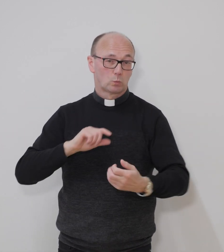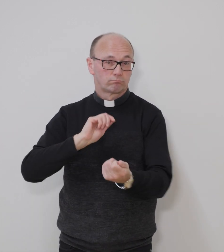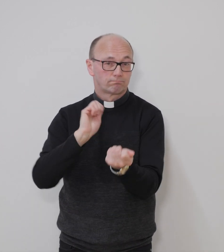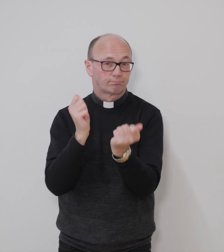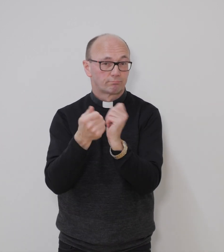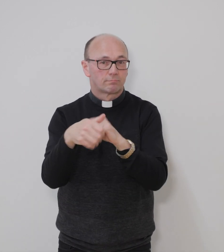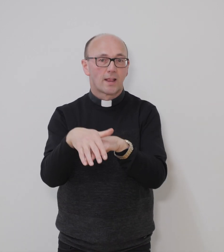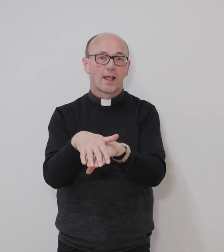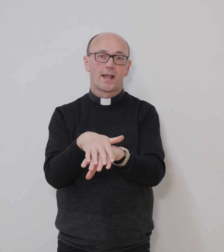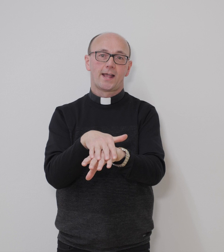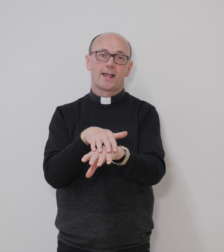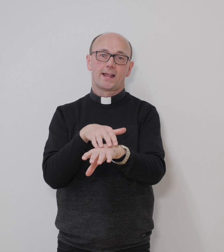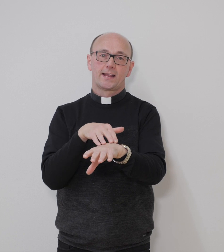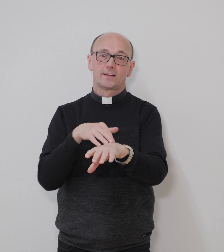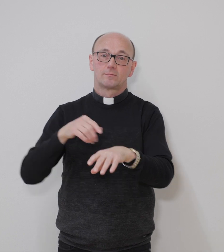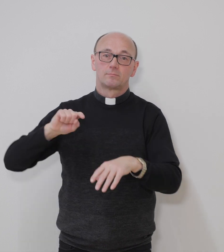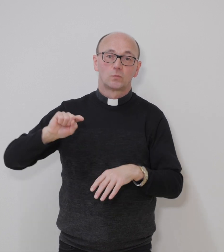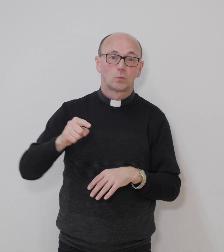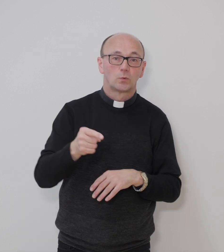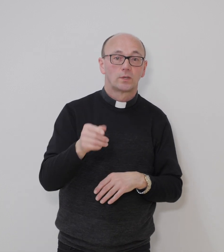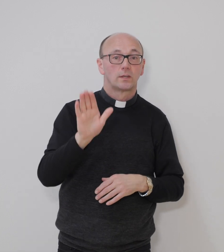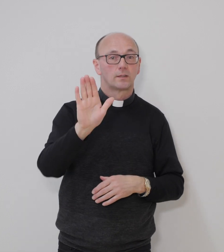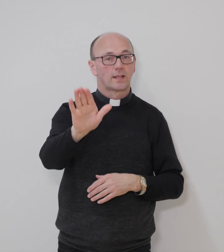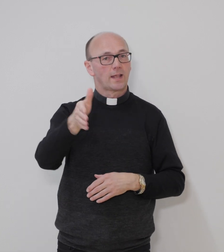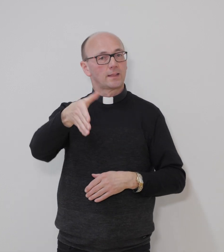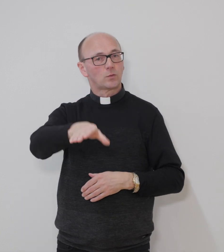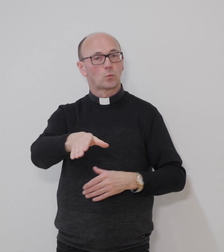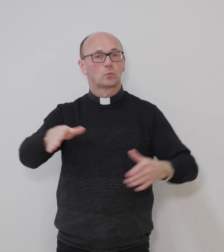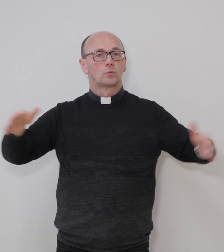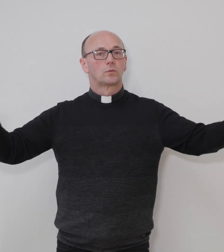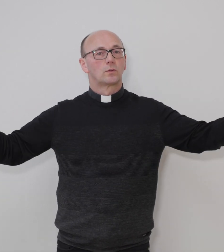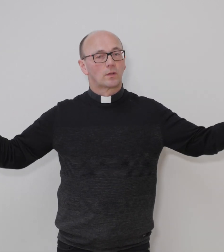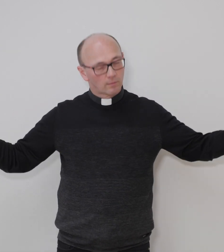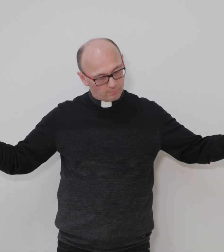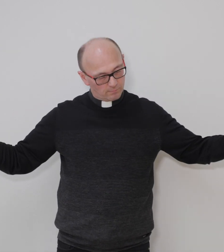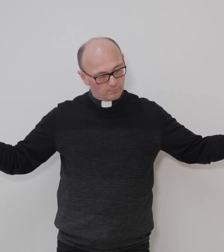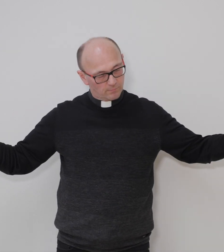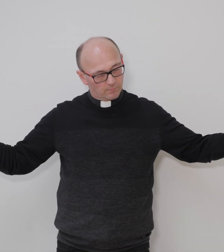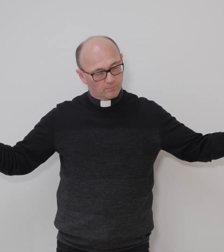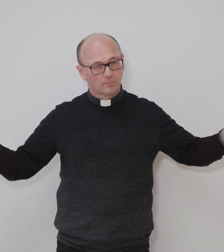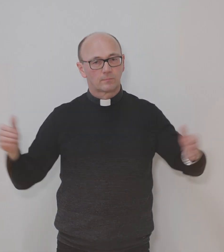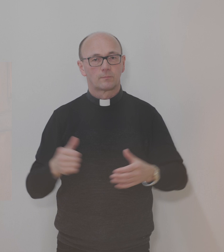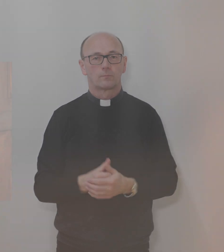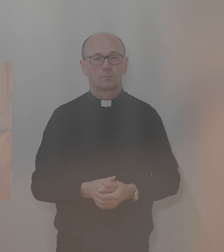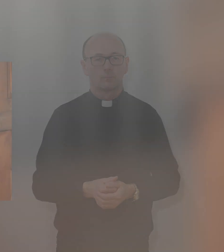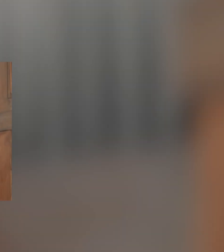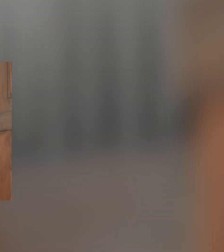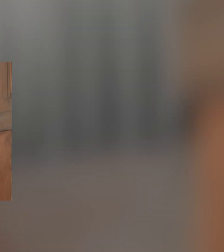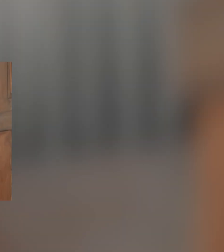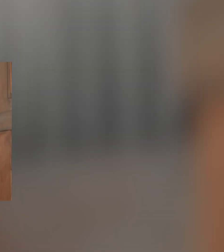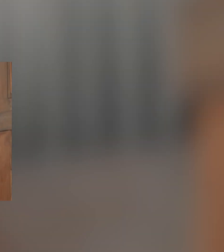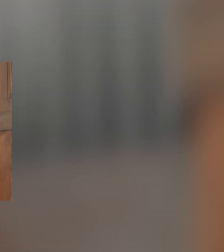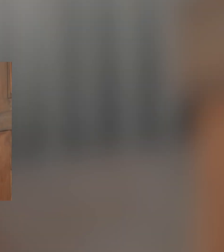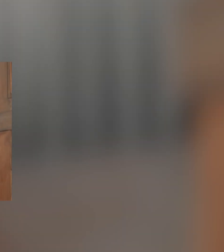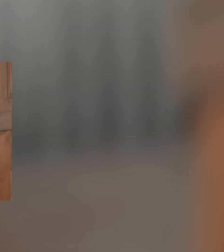alles herrlich sein. Herr Jesus, wende unsere